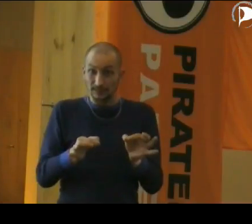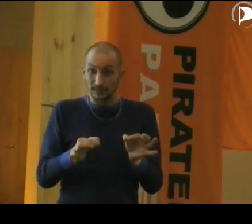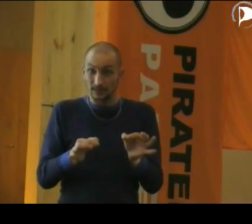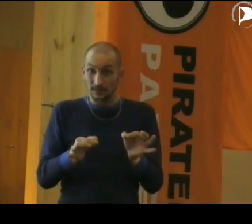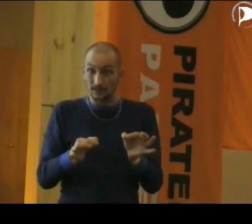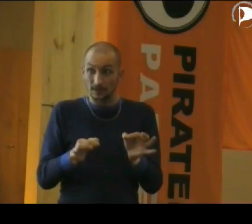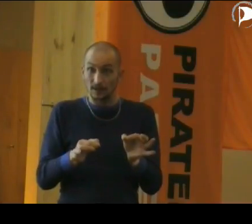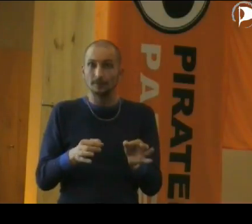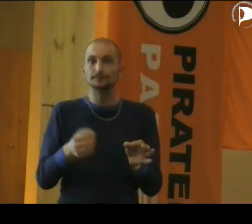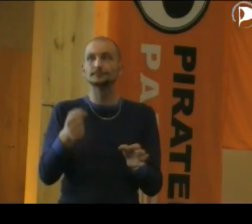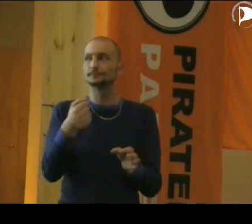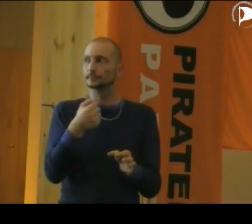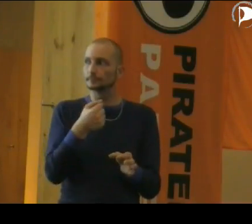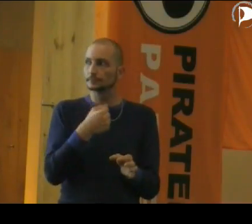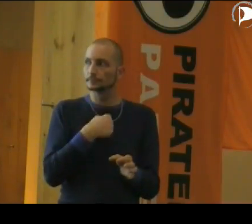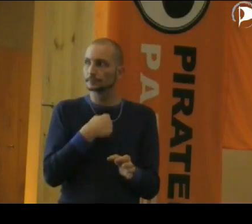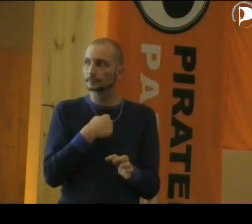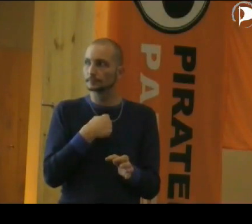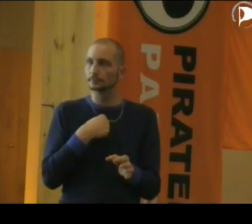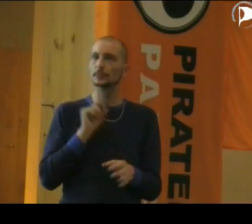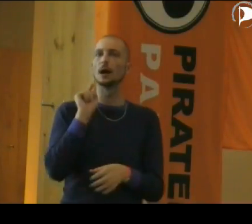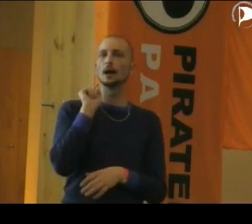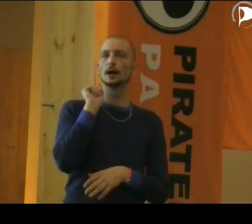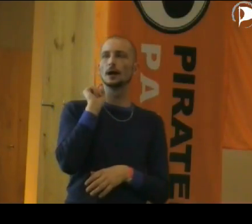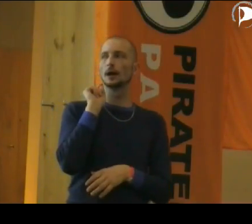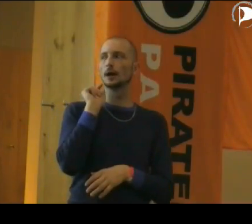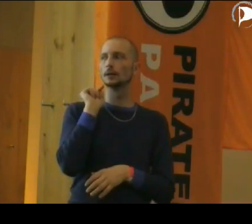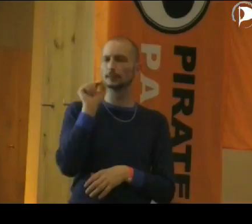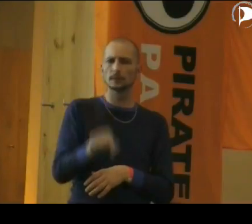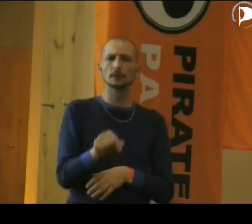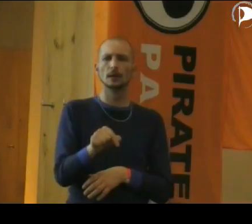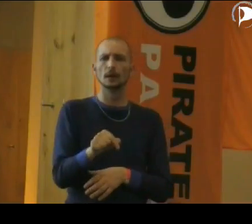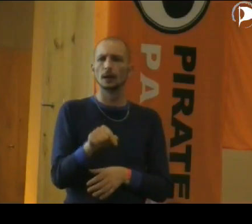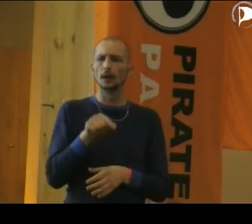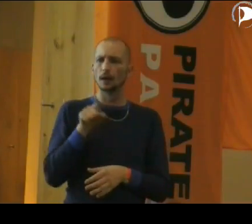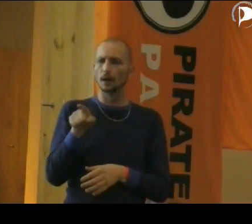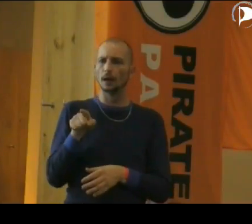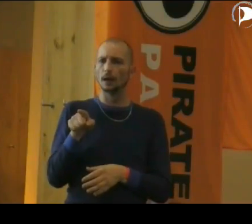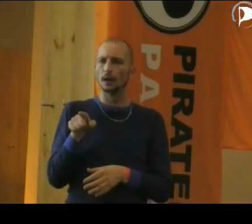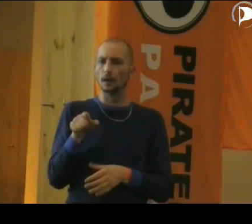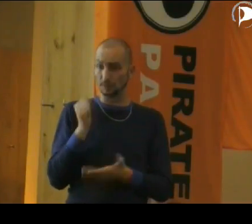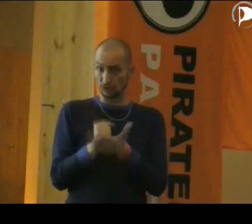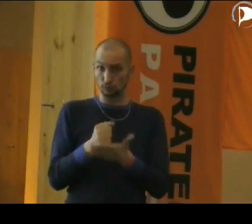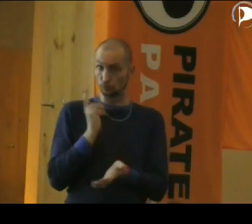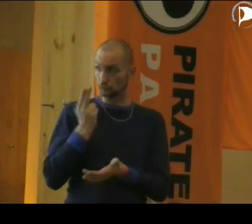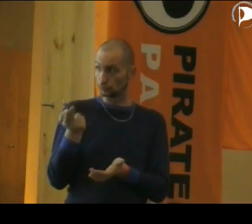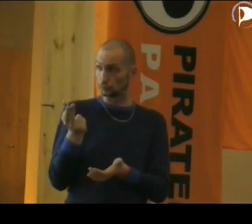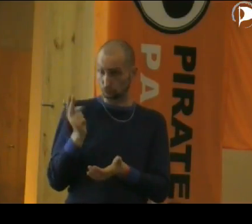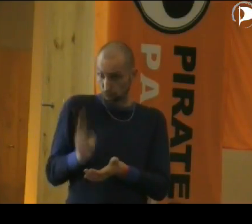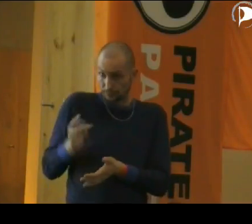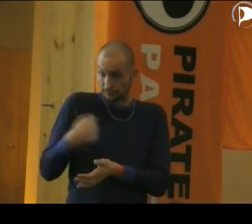sichtbarer ich war sind mir momentan studenten einen schluss zu beschädigen könnte ich ein ganz ganz fest man